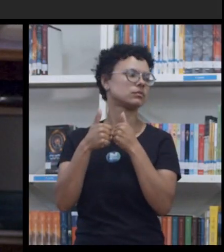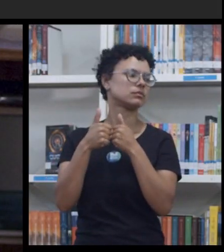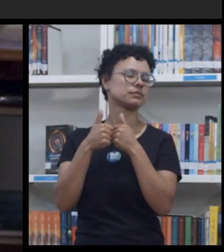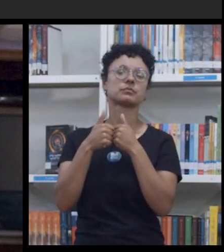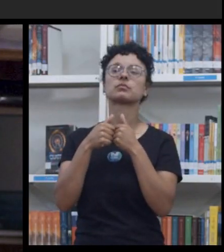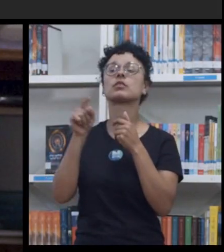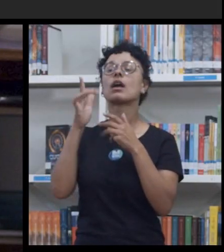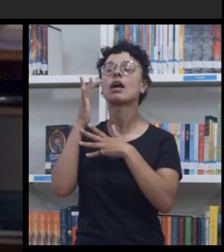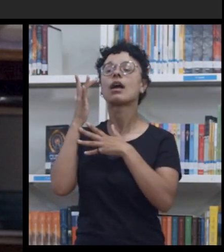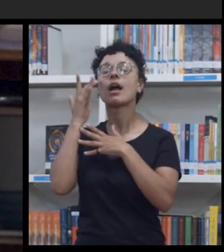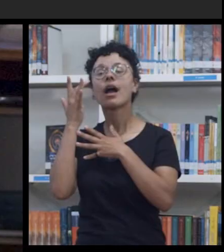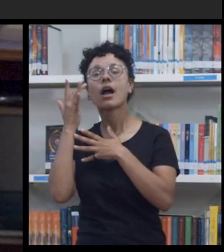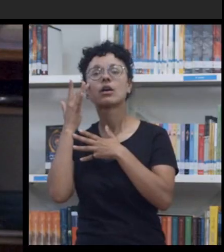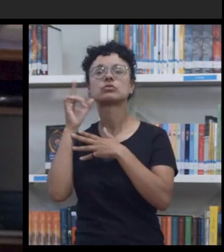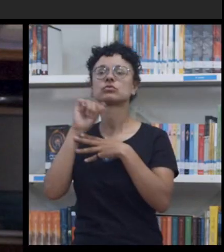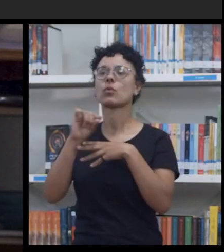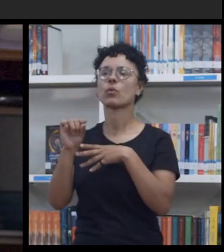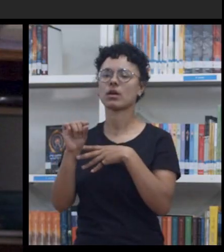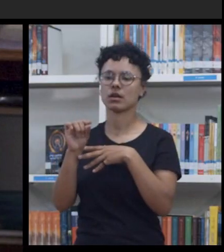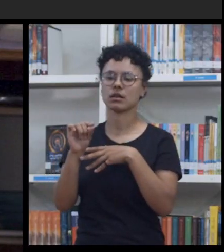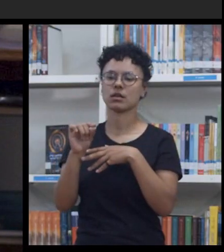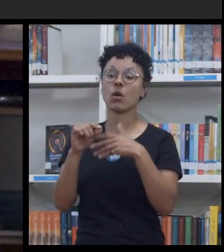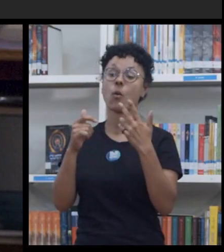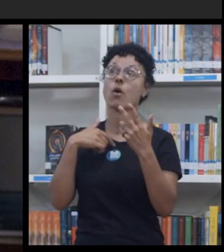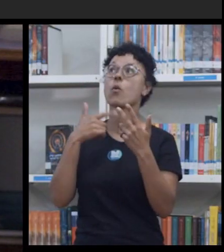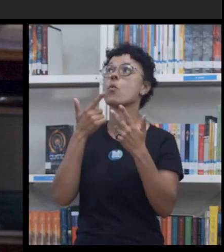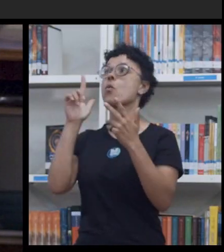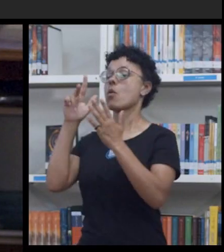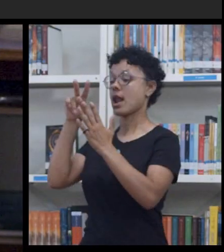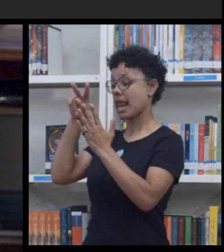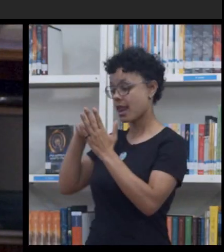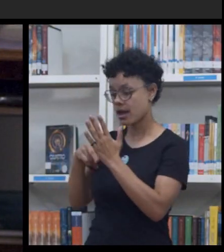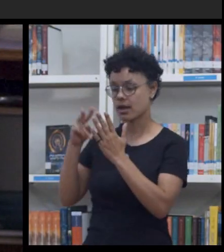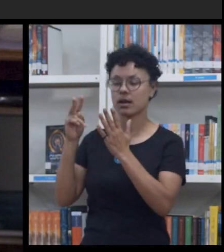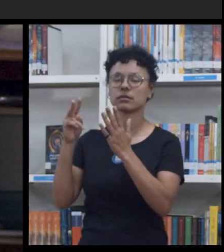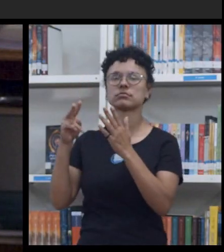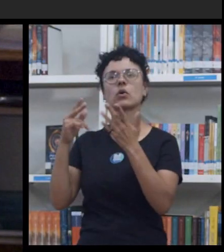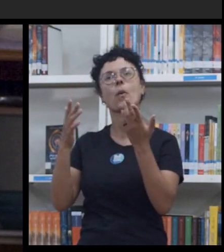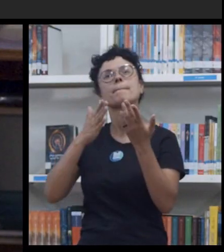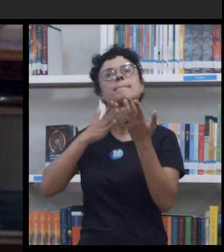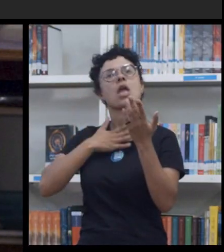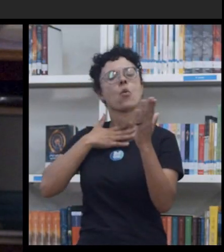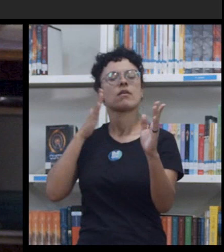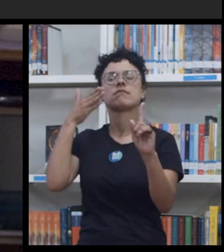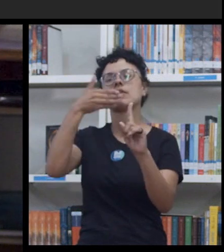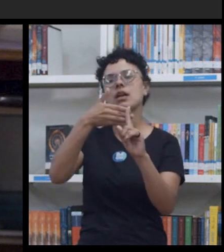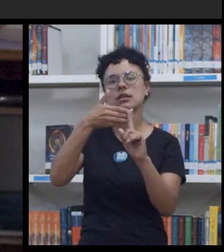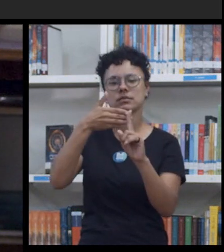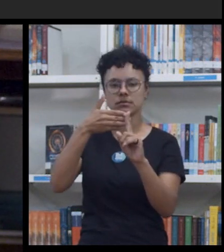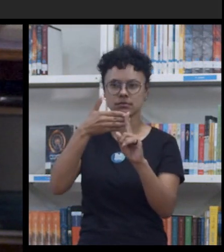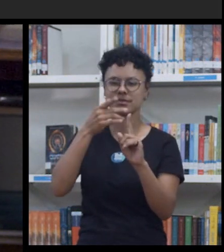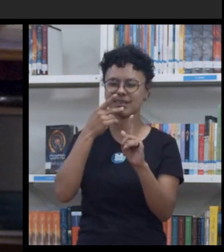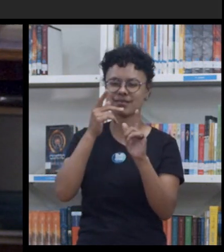o que você acha, eu li em algum lugar, as minhas referências,